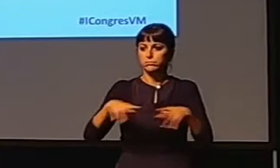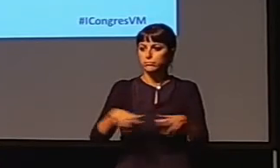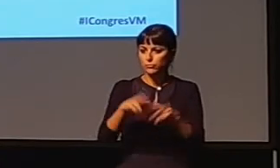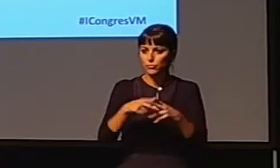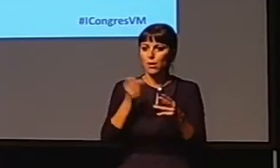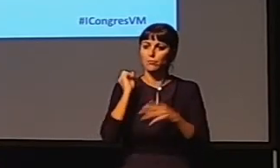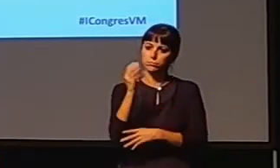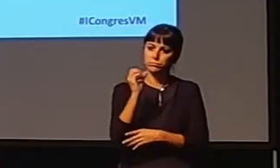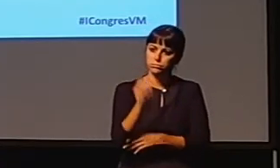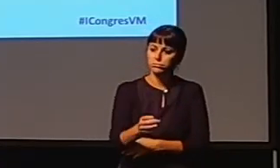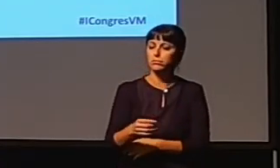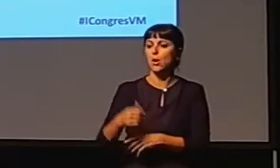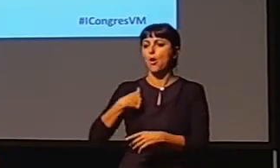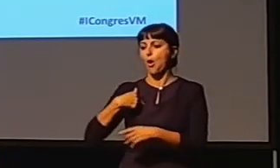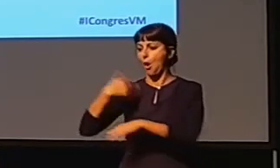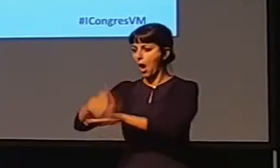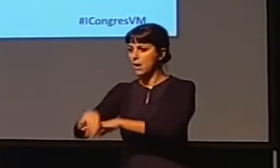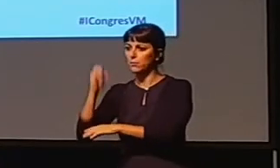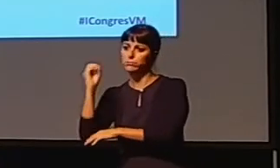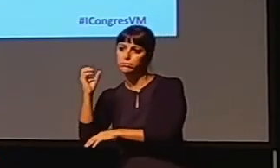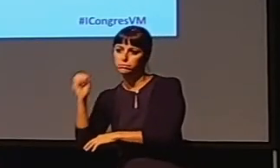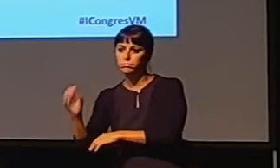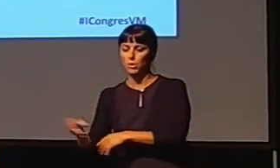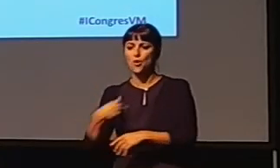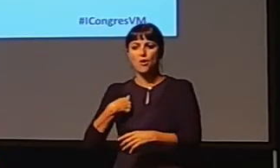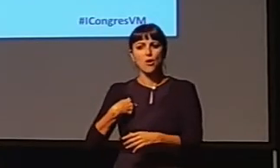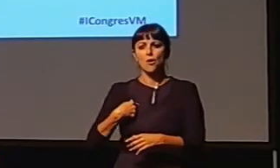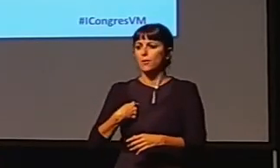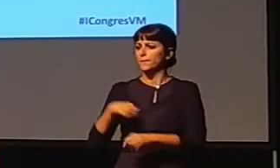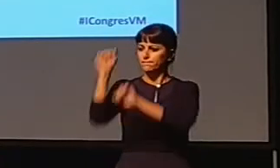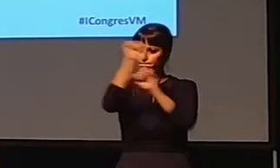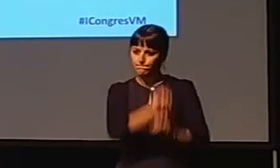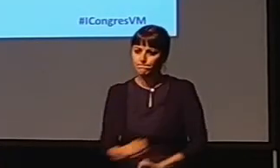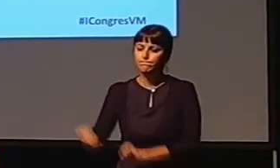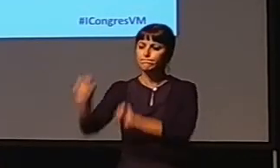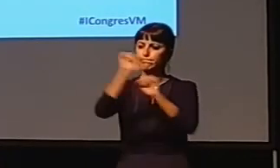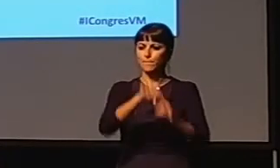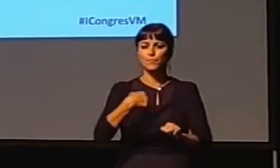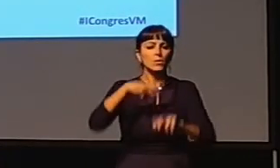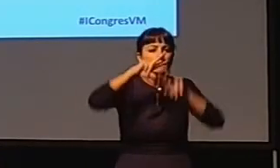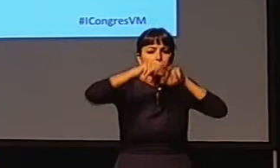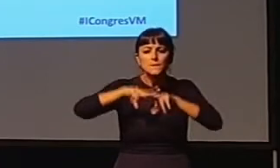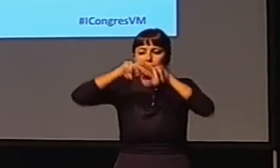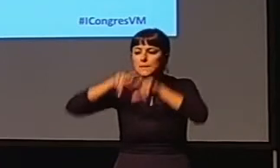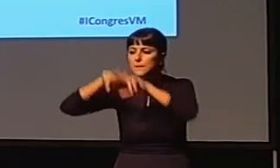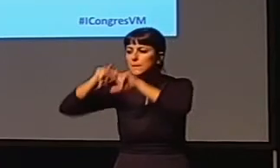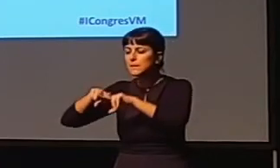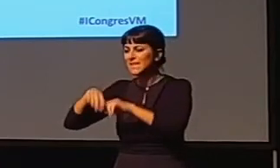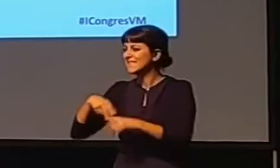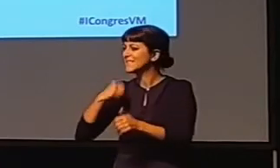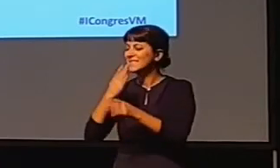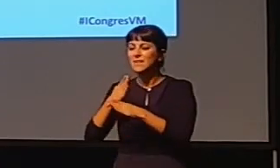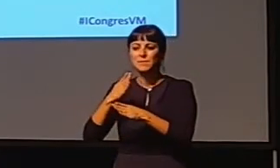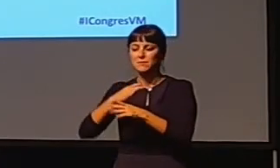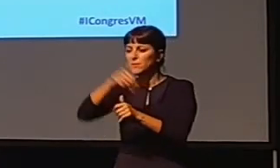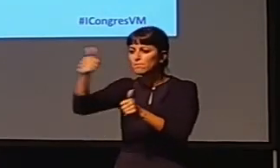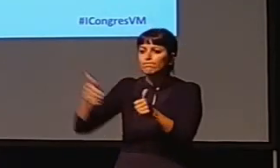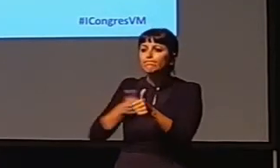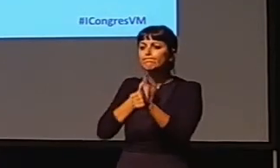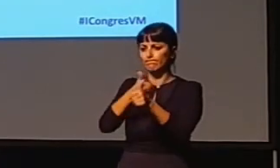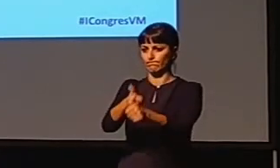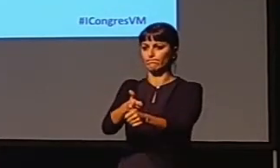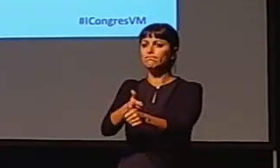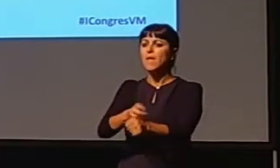cada dia en el carrer. Jo som defensora, soc de les observadores que estan al carrer